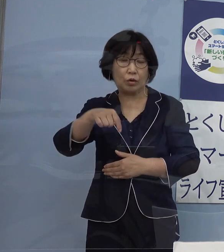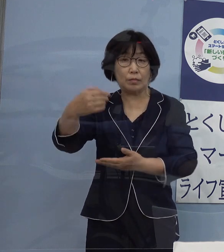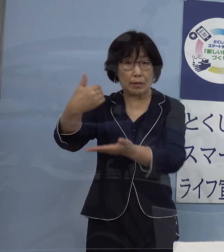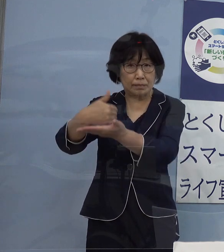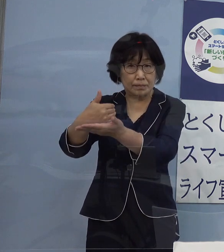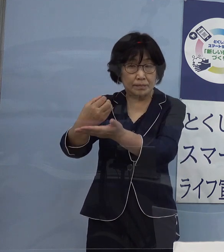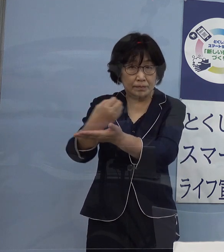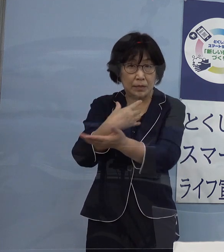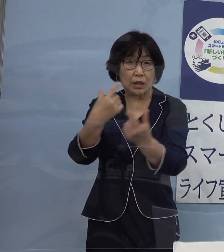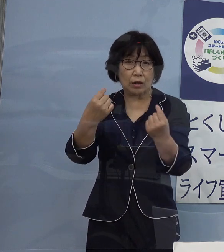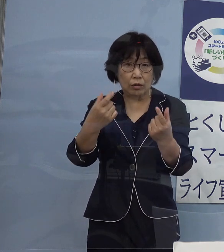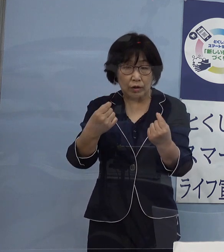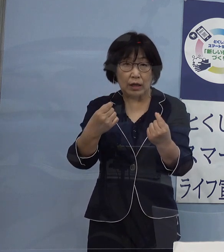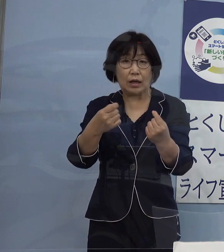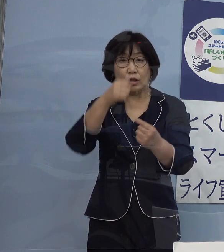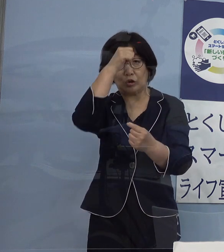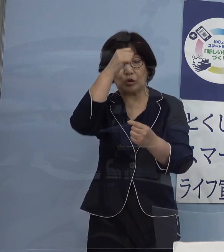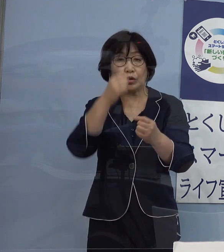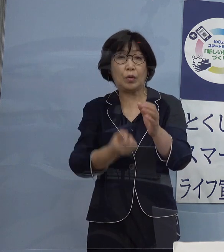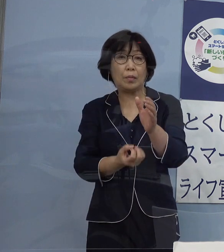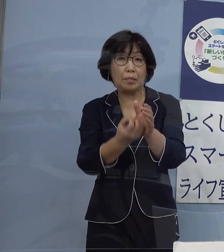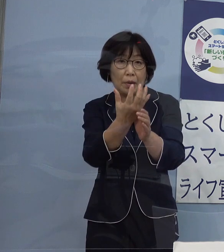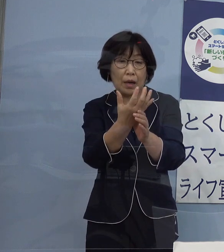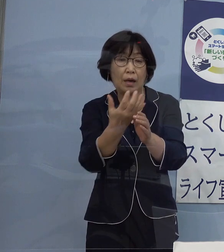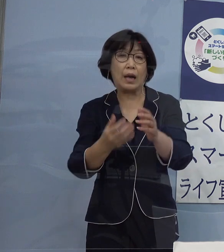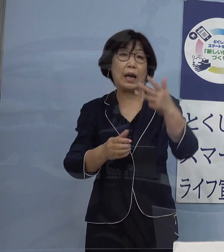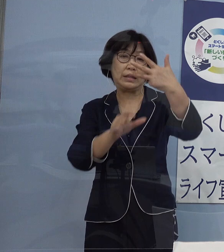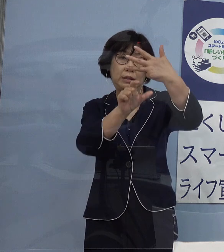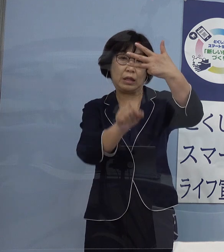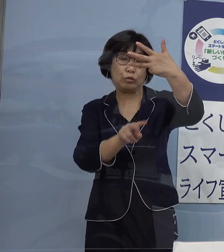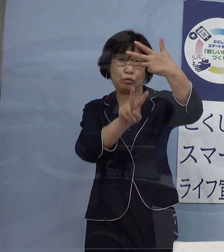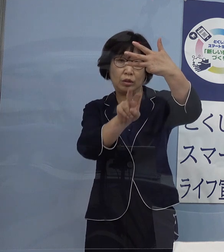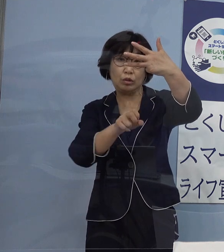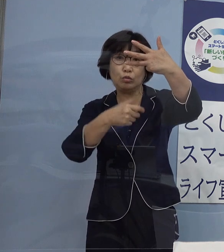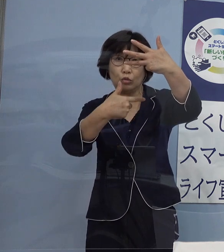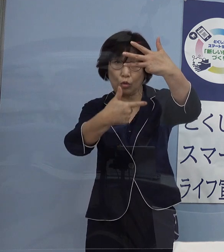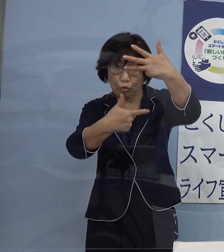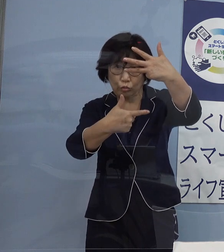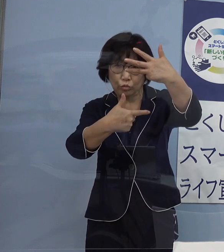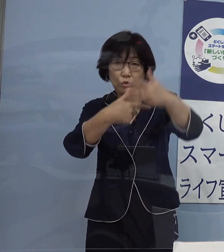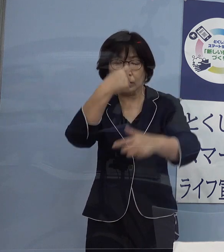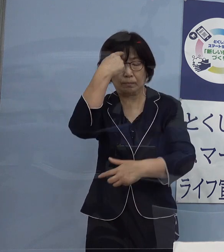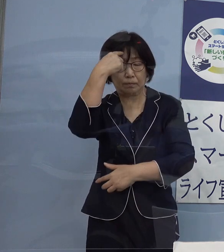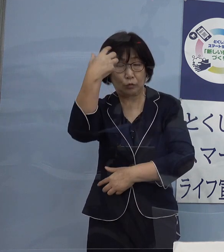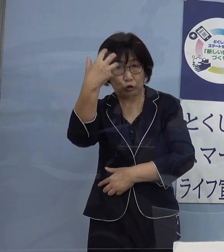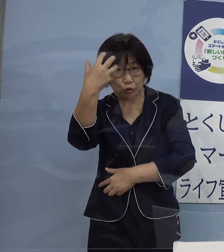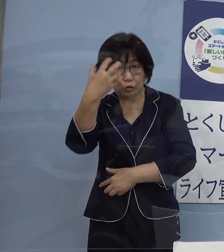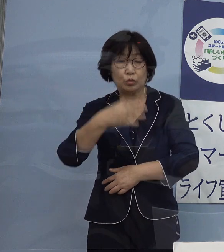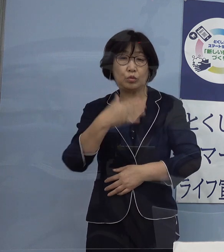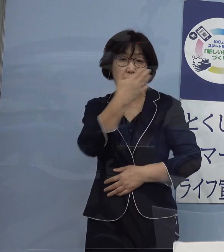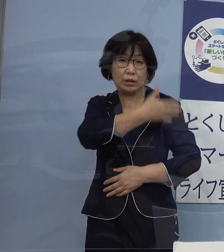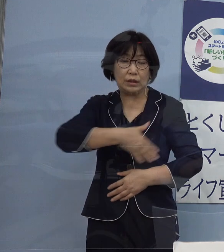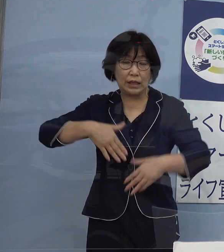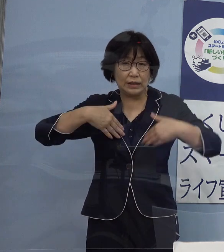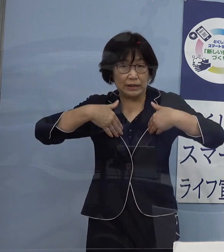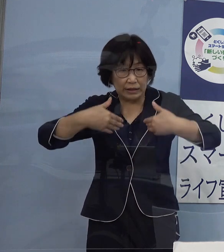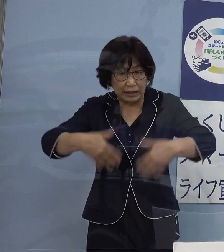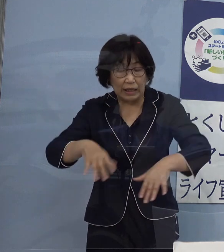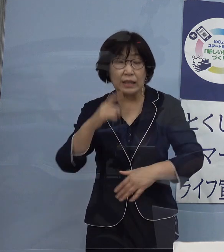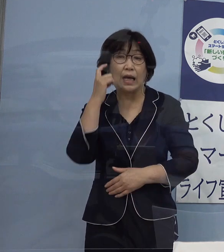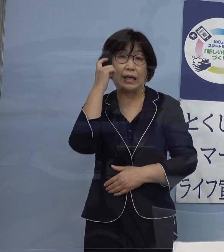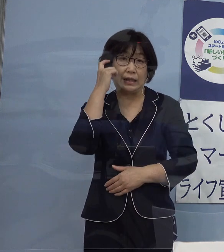ように発症日が8月の26日ということで、頭痛、そして全身倦怠